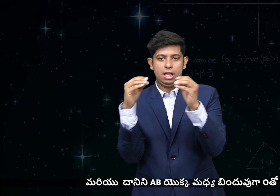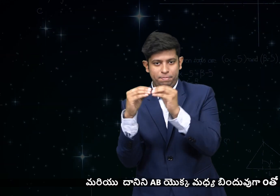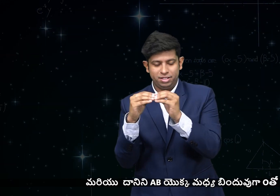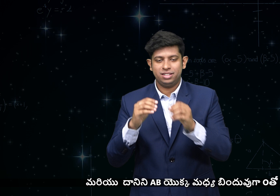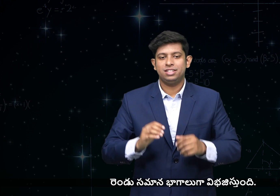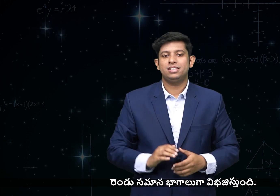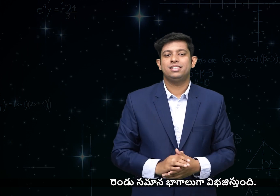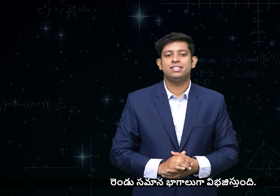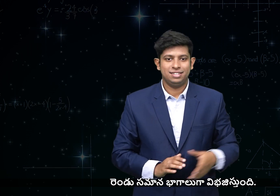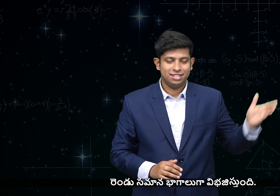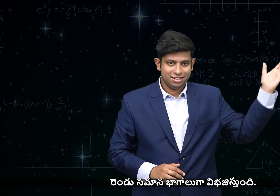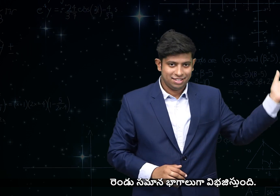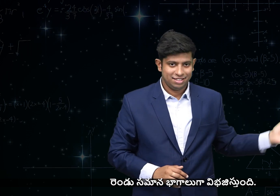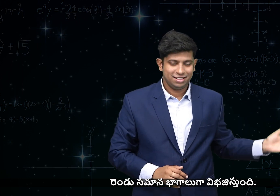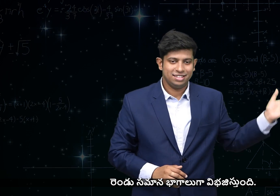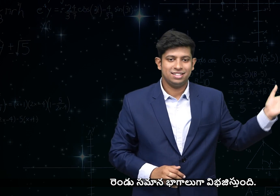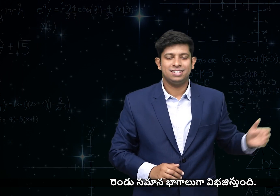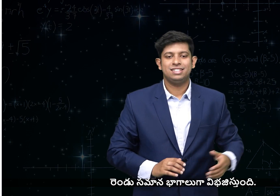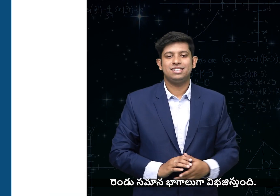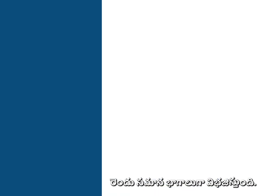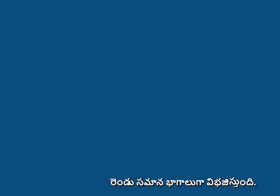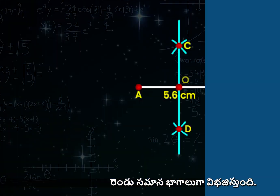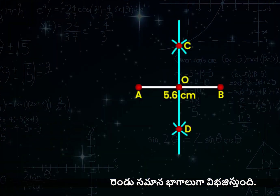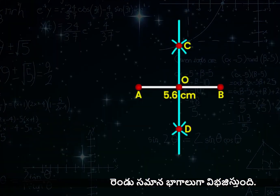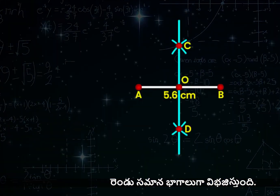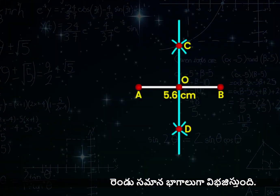ఓతో 2 సమాన భాగాలుగా విభజిస్తుంది.